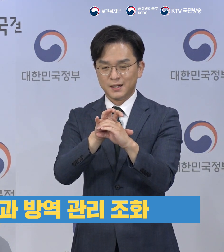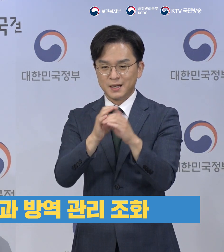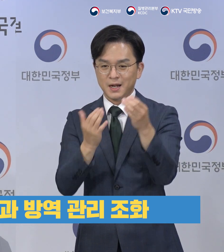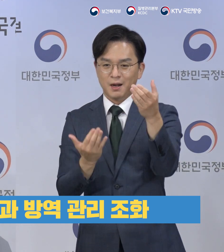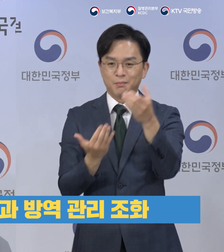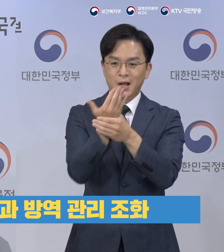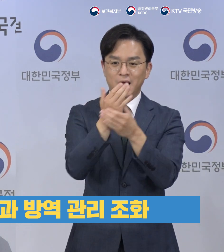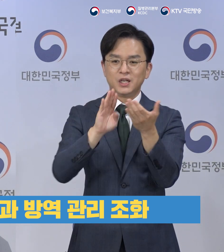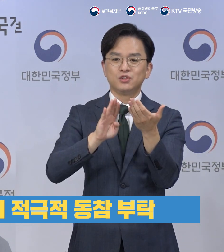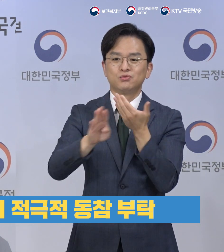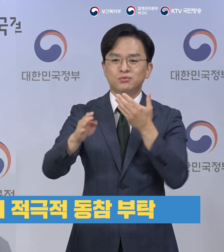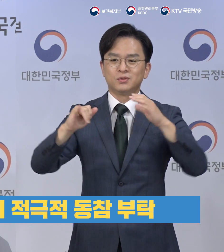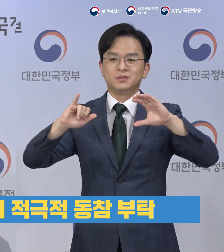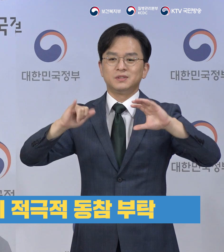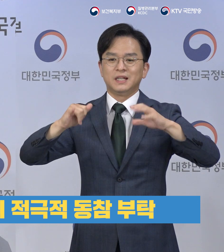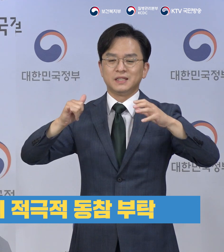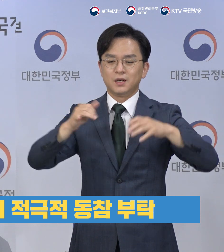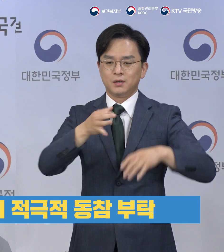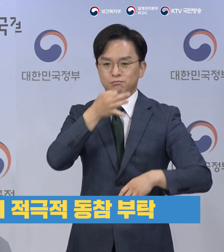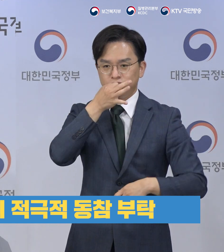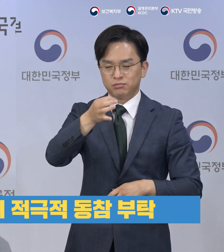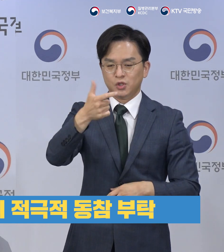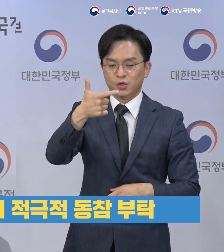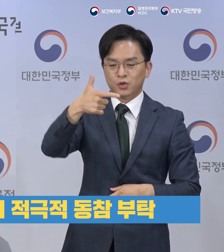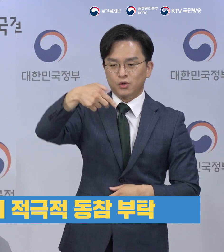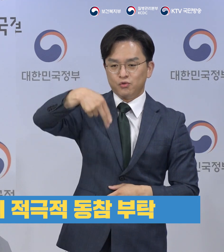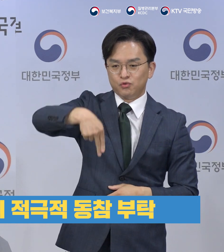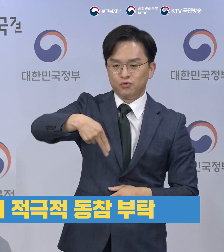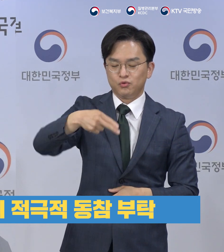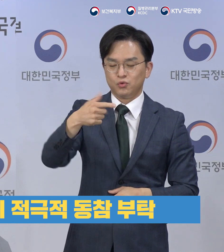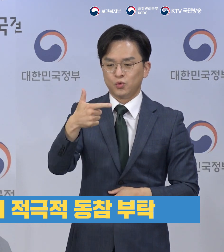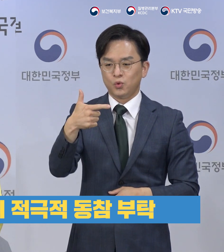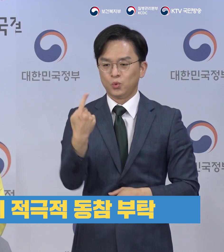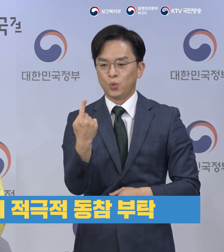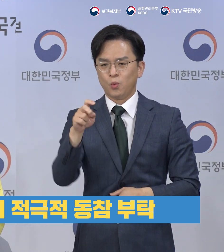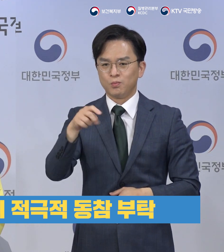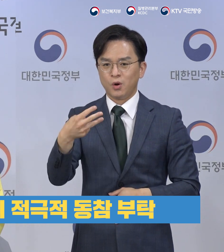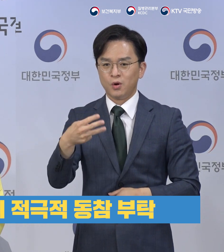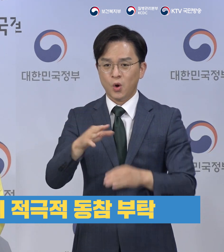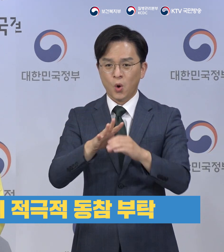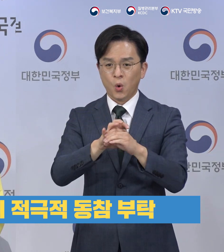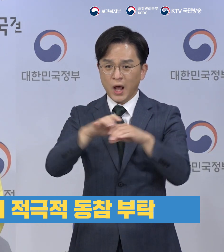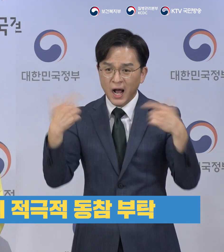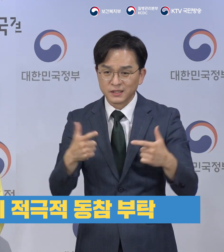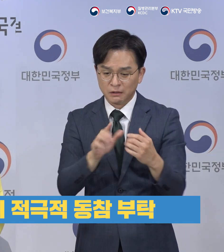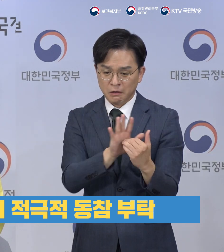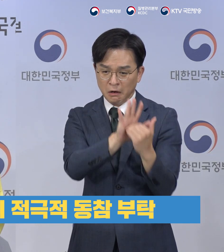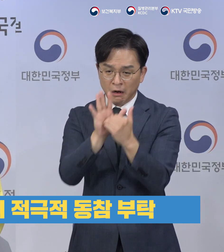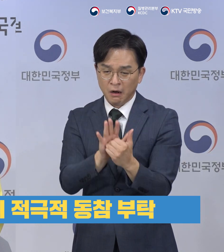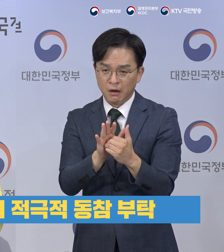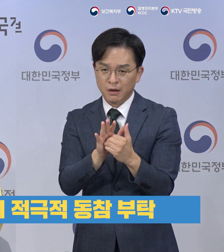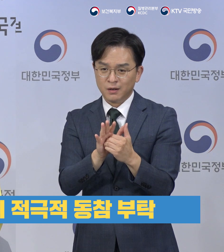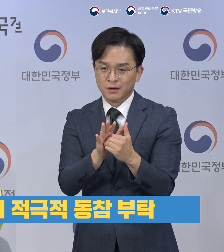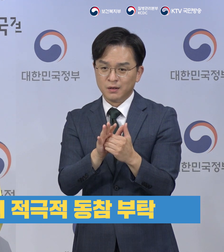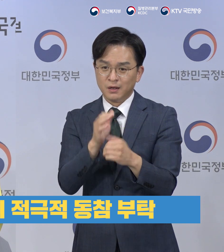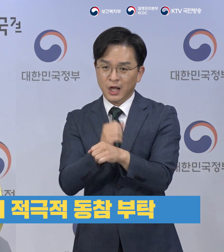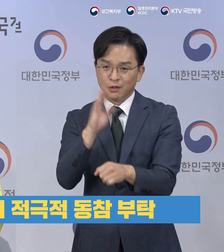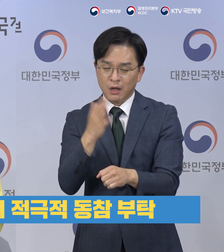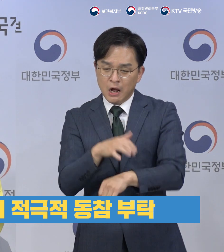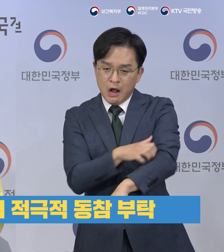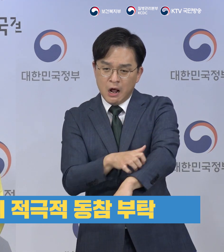받아들일 수밖에 없습니다. 코로나19 시대의 뉴노멀을 만들어가는 과정은 힘들고